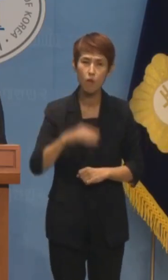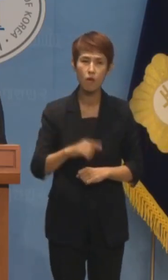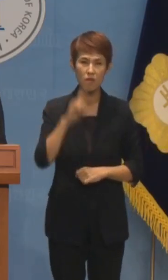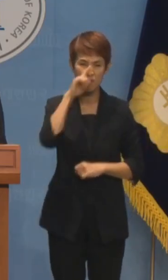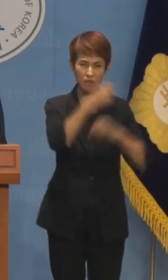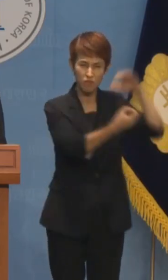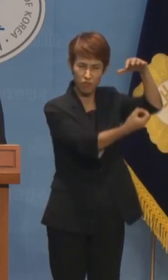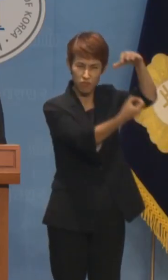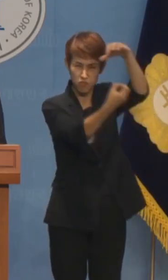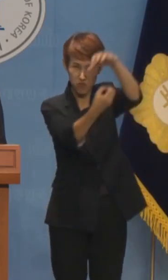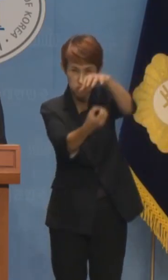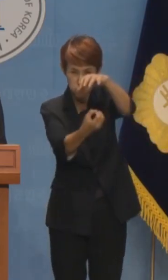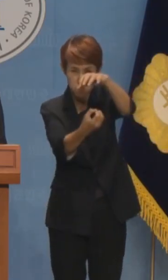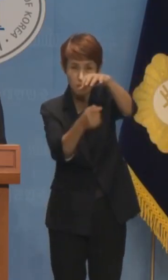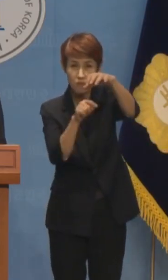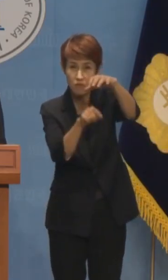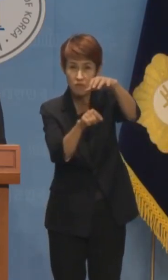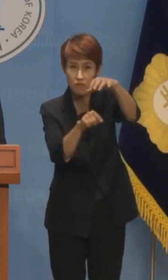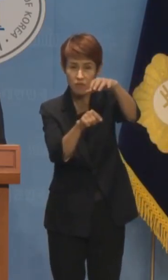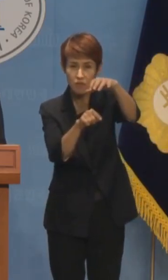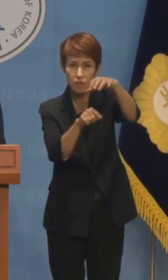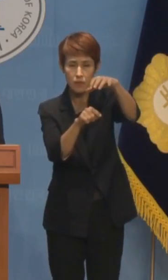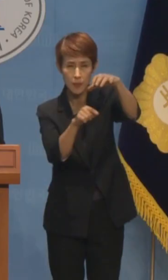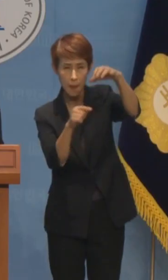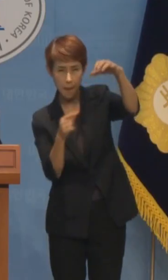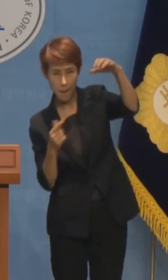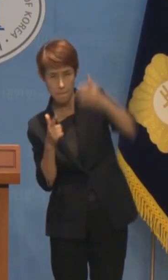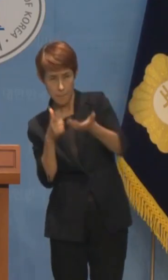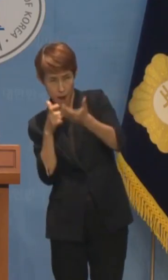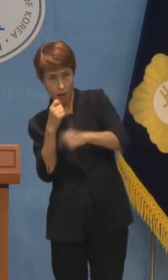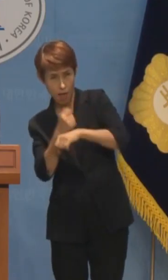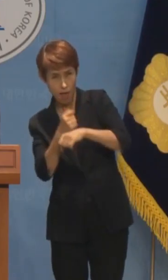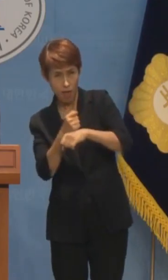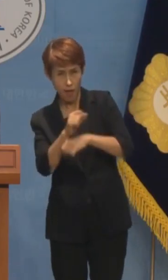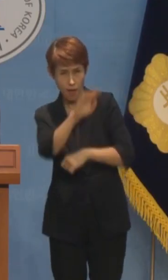오물풍선을 띄워보내는 원점을 타격이라도 하겠다는 말입니까?